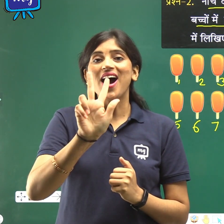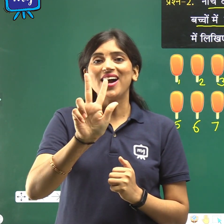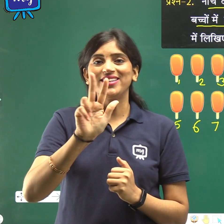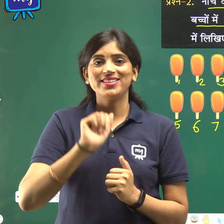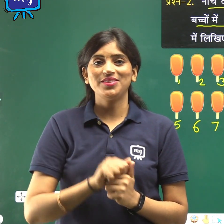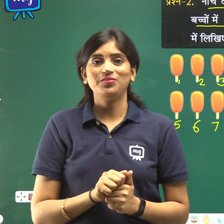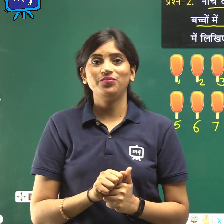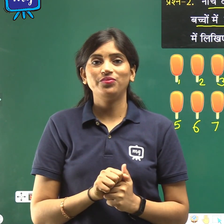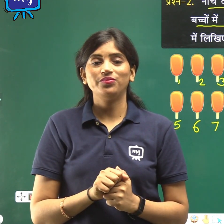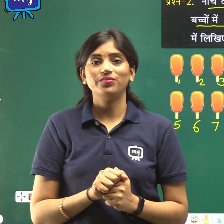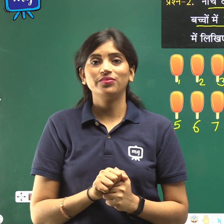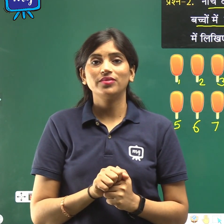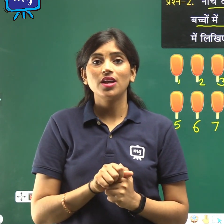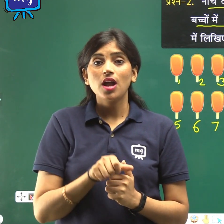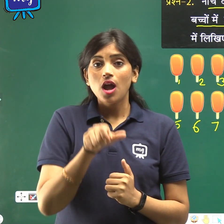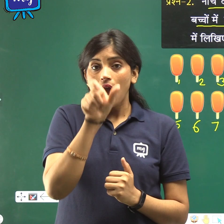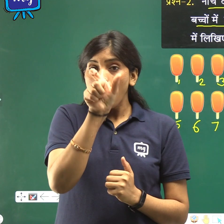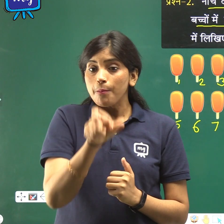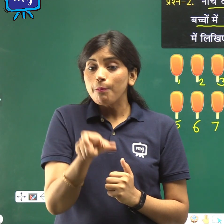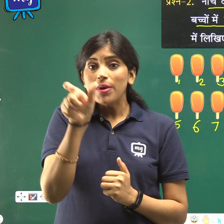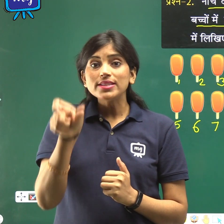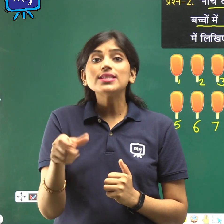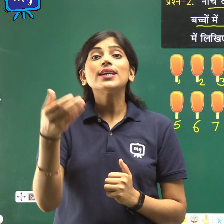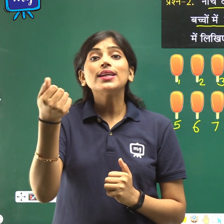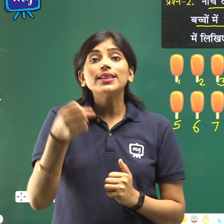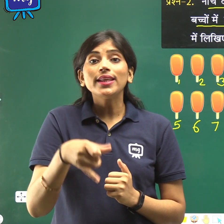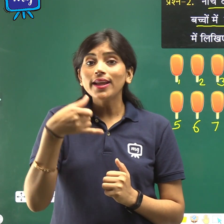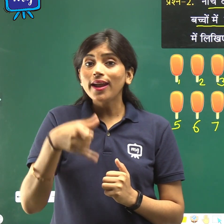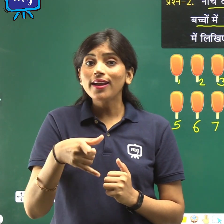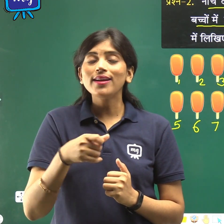8। और बच्चे कितने हैं?